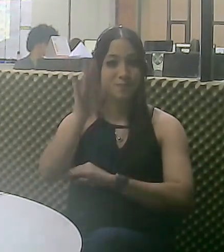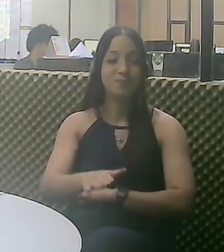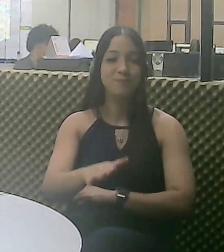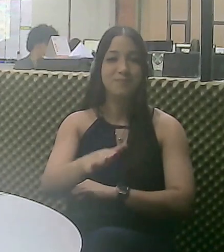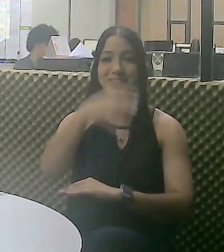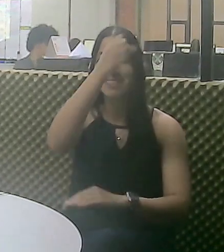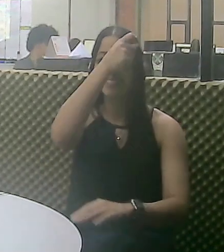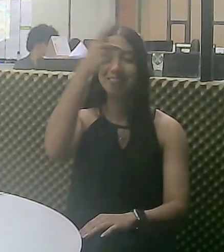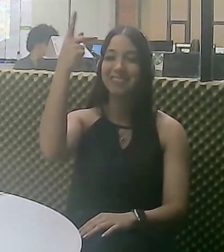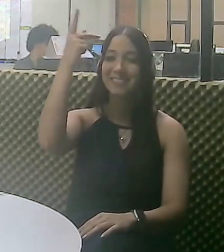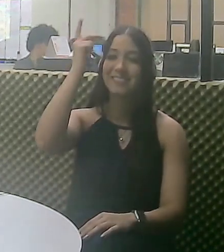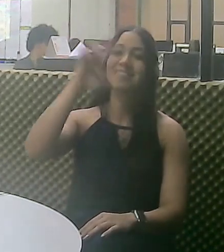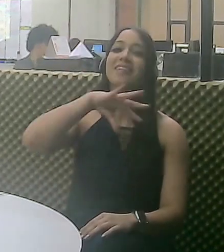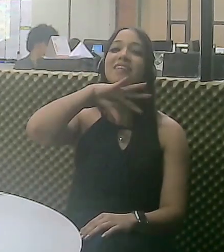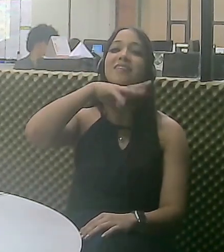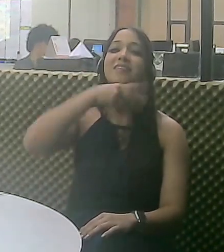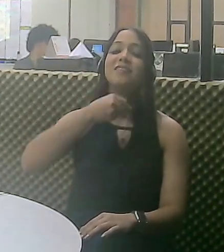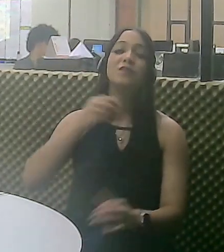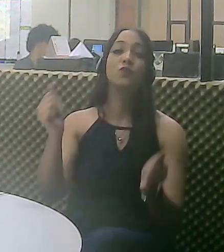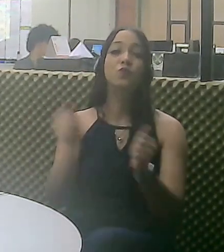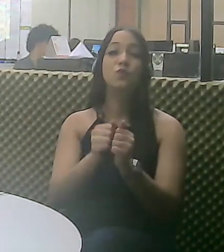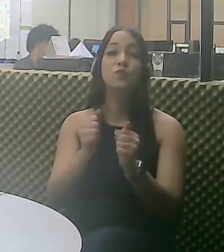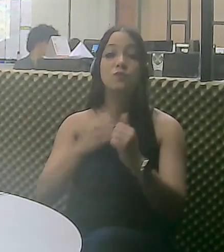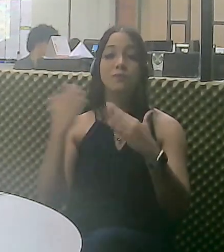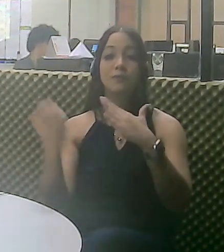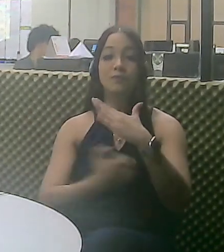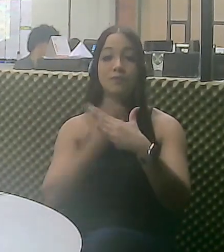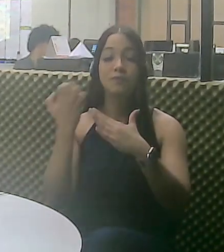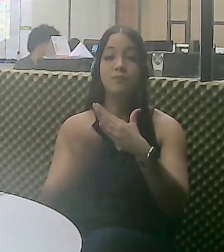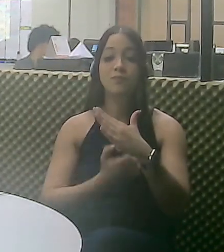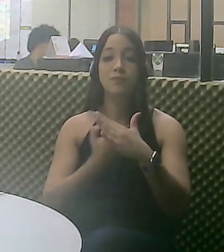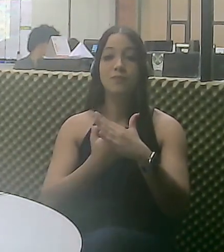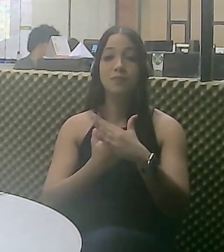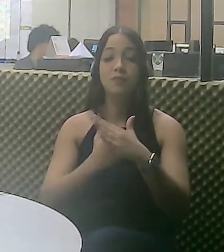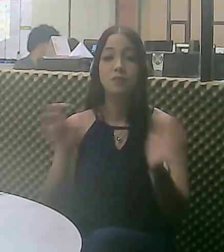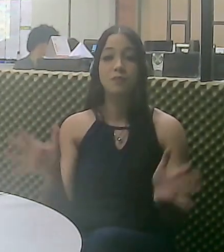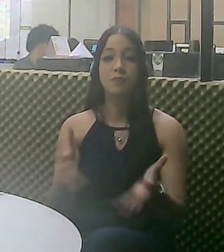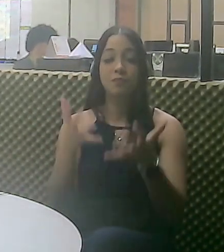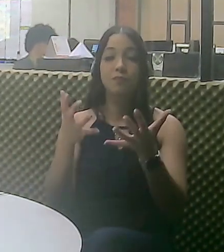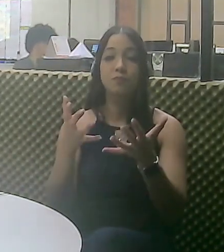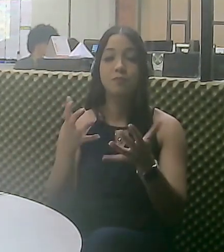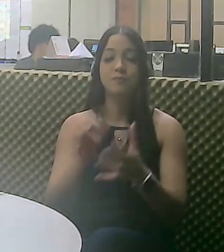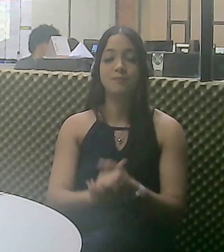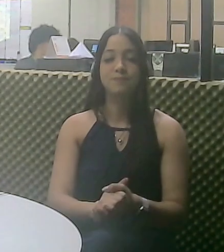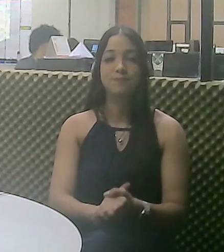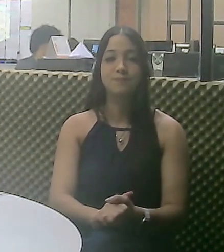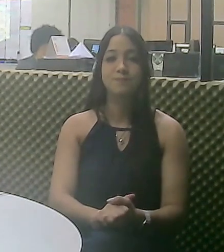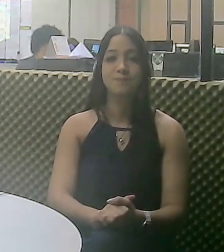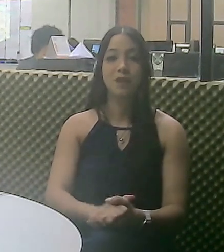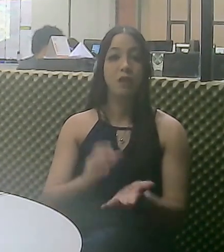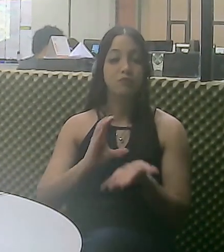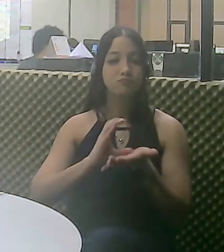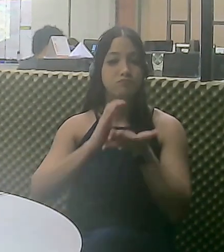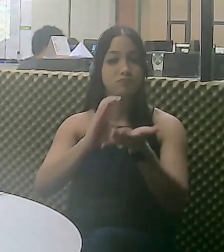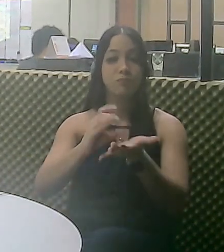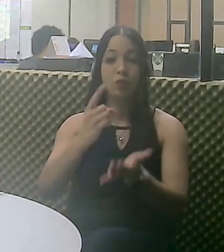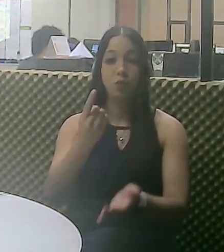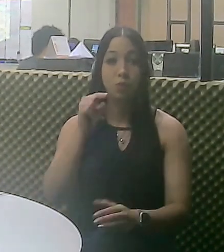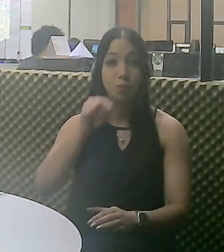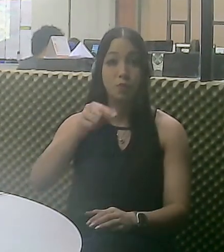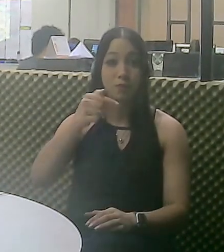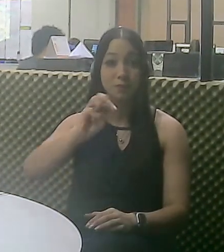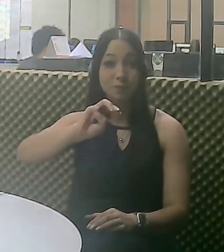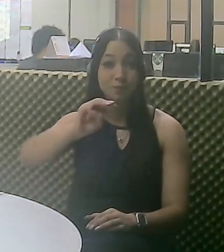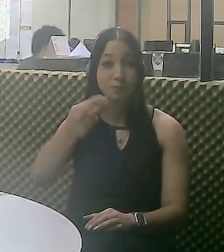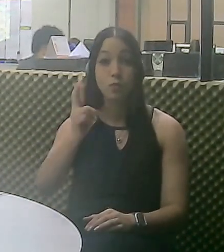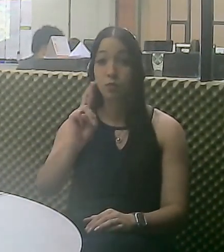pelo prefeito odelmo Leão junto à empresa acompanha de promoção agrícola com investimento de 1.7